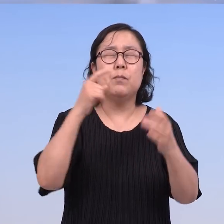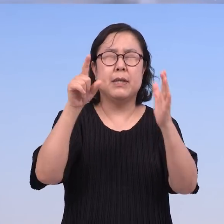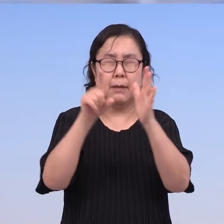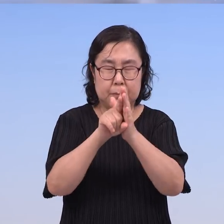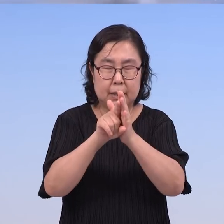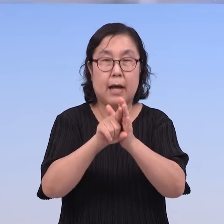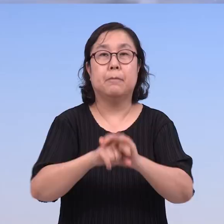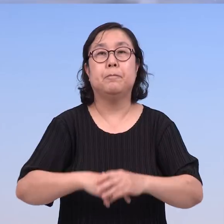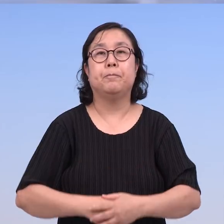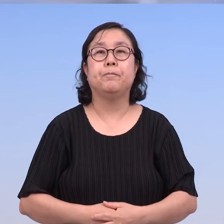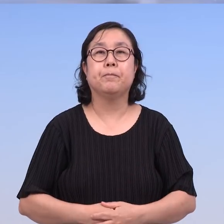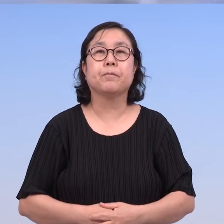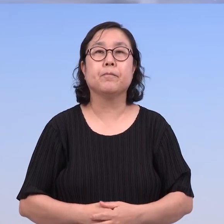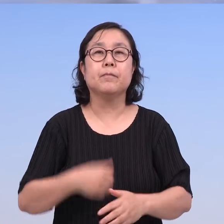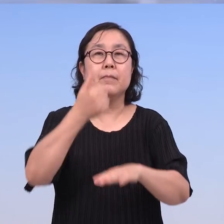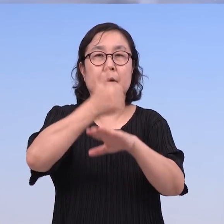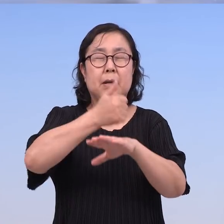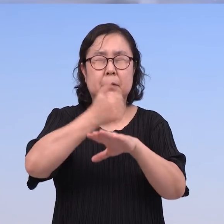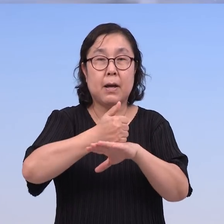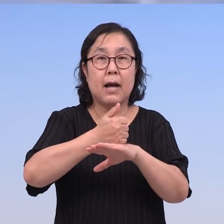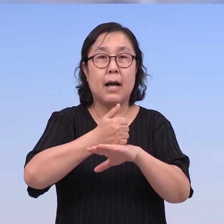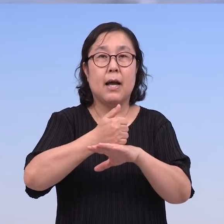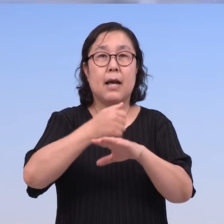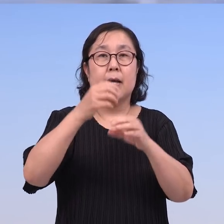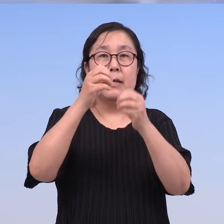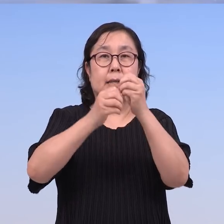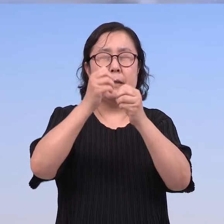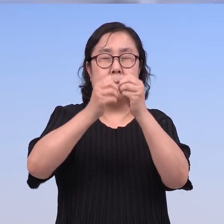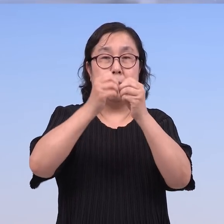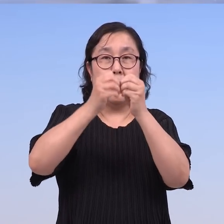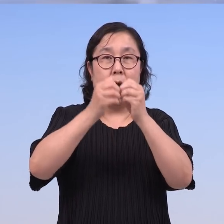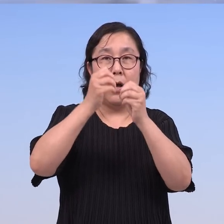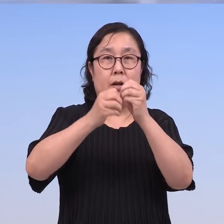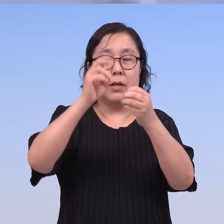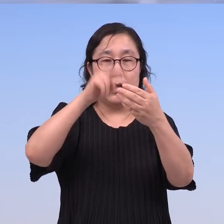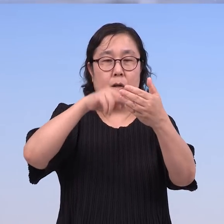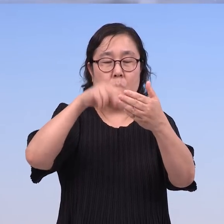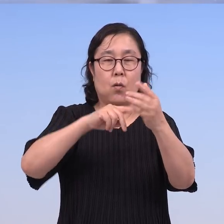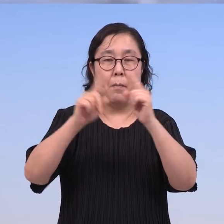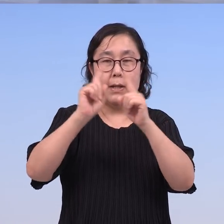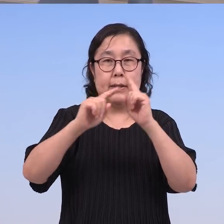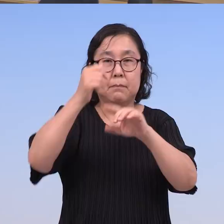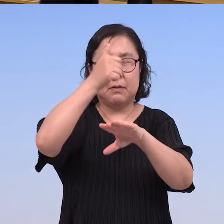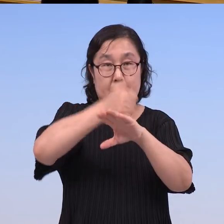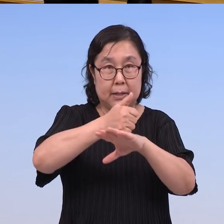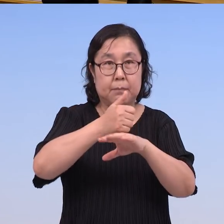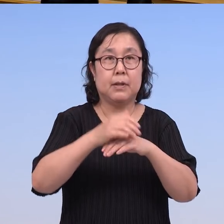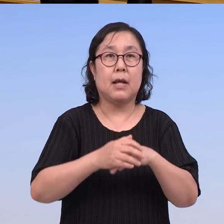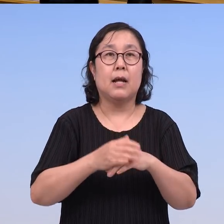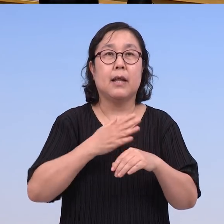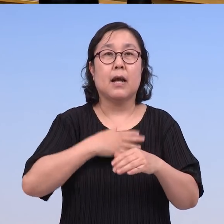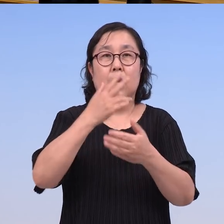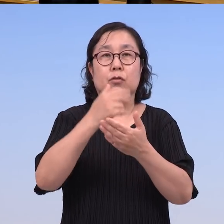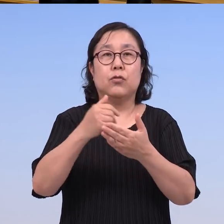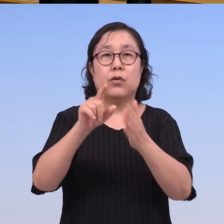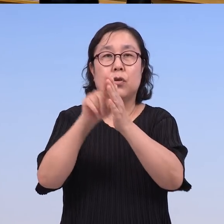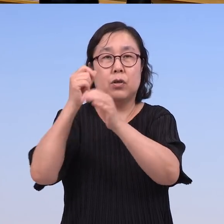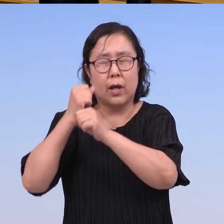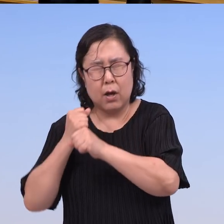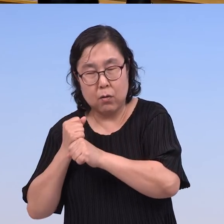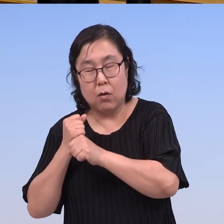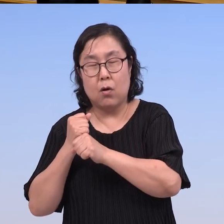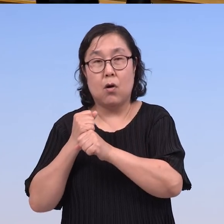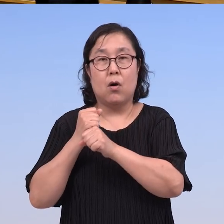믿습니다. 마지막 시편 18편 29절 읽고 말씀을 마치겠습니다. 내가 주를